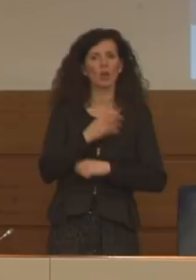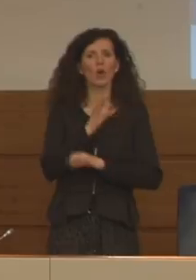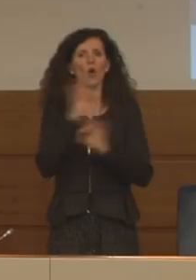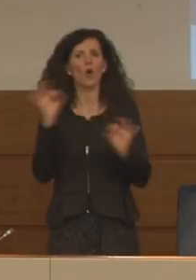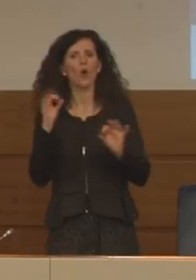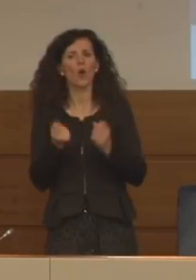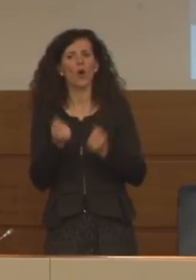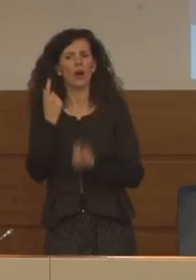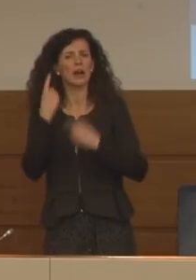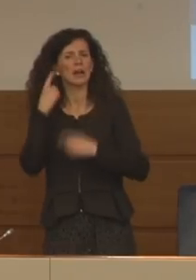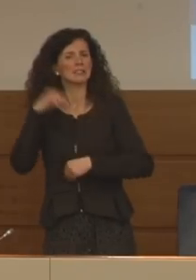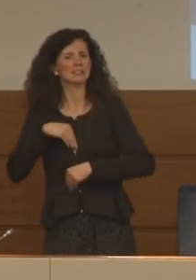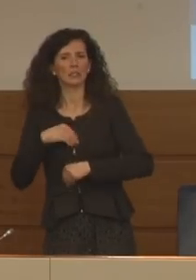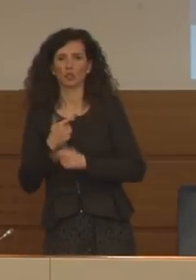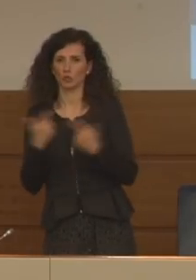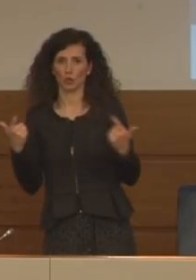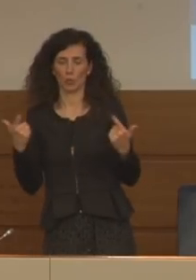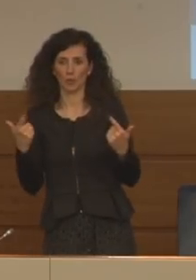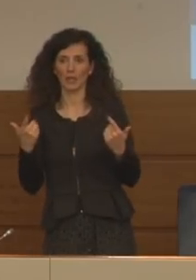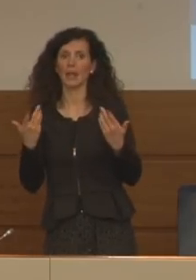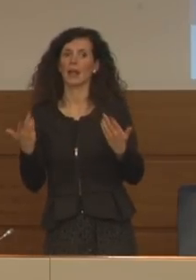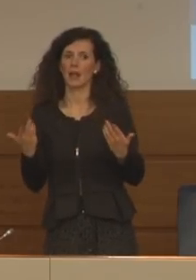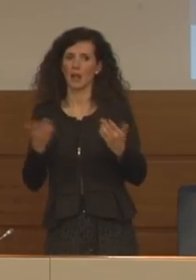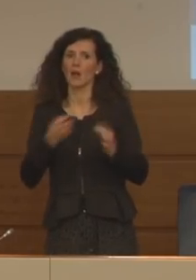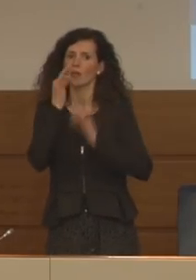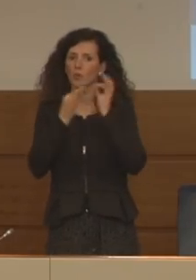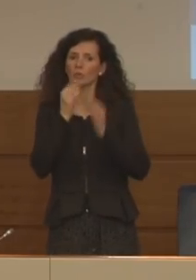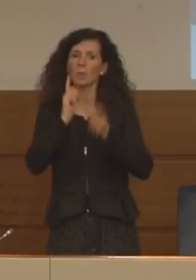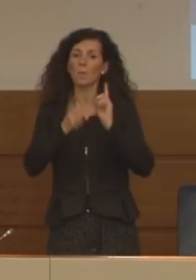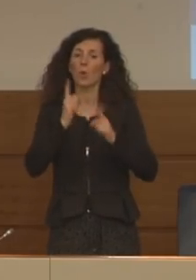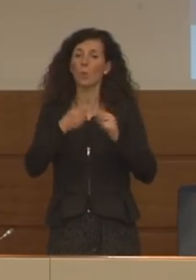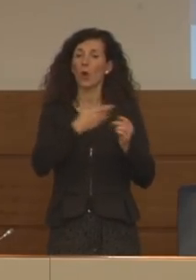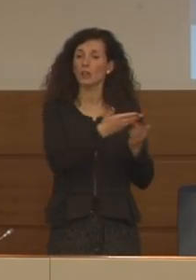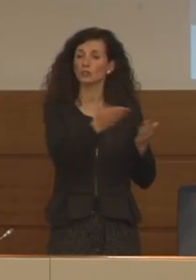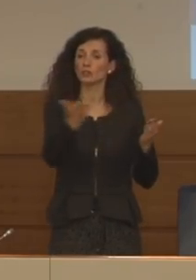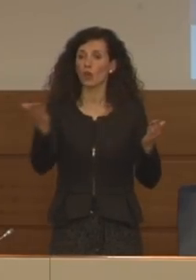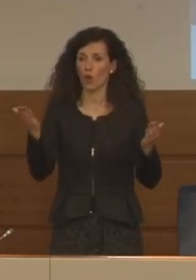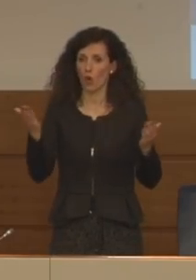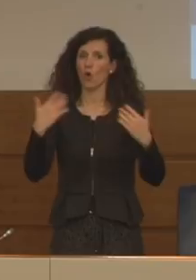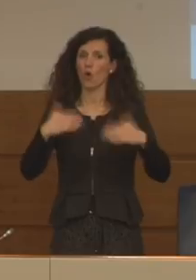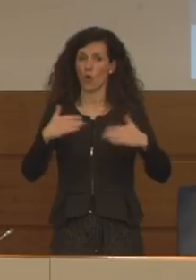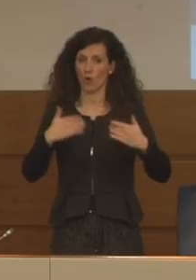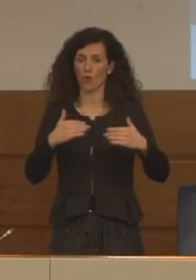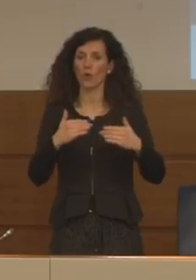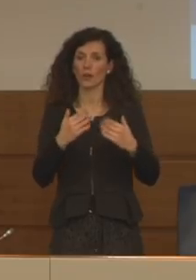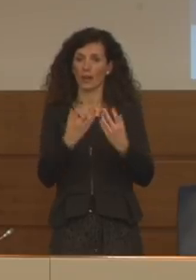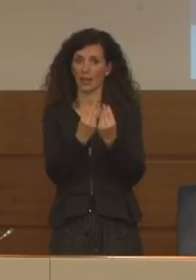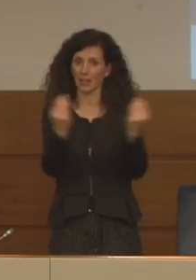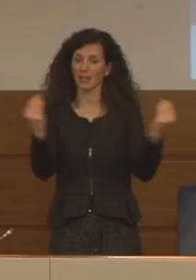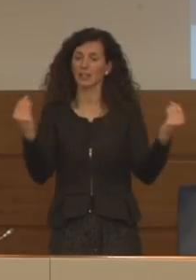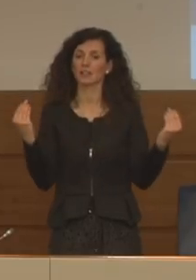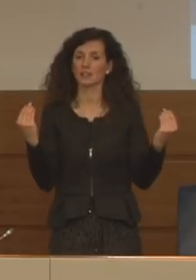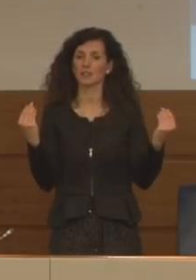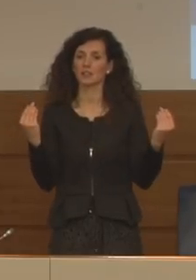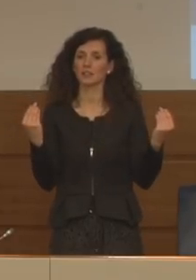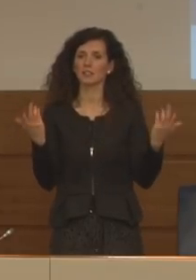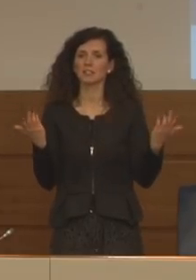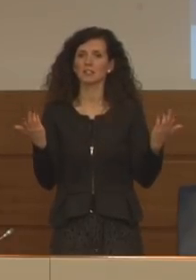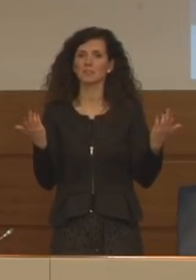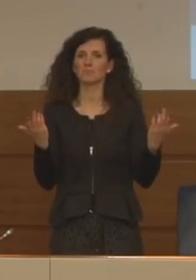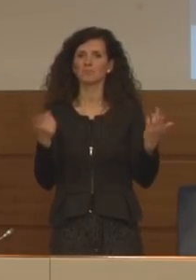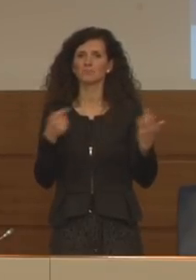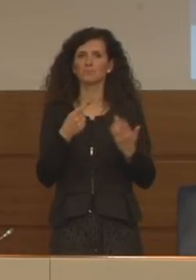quindi stiamo parlando di una grandissima fetta di popolazione che non ha neppure un